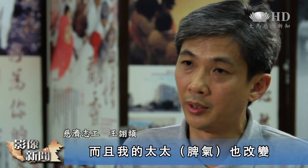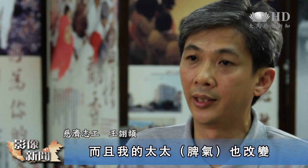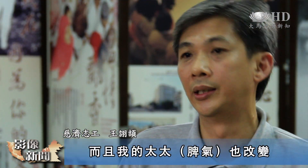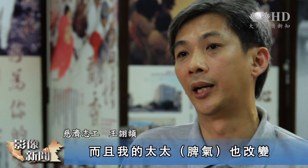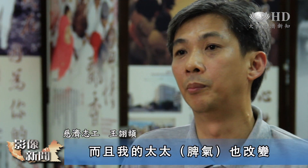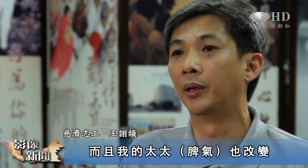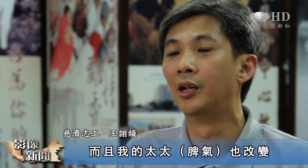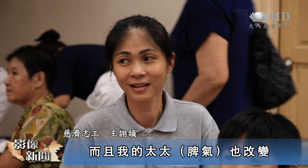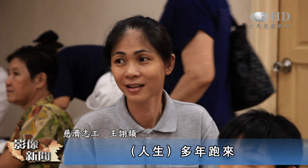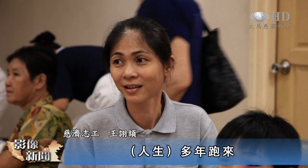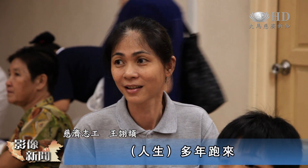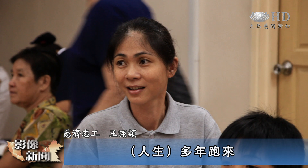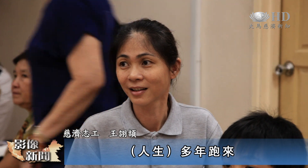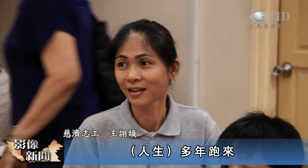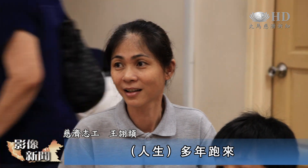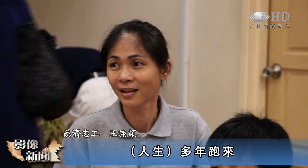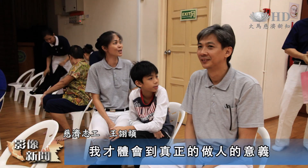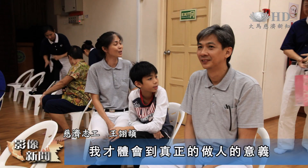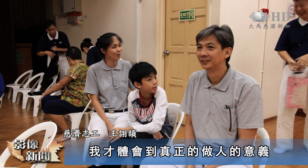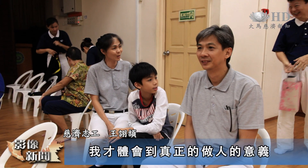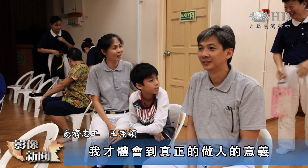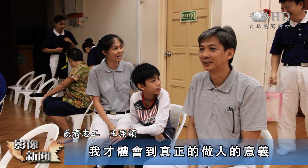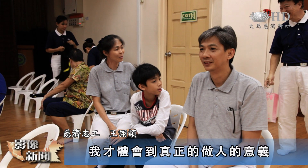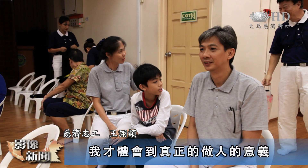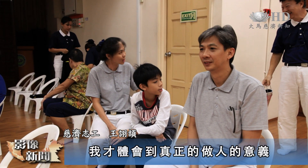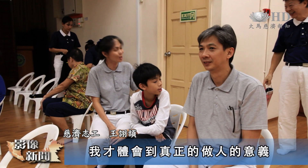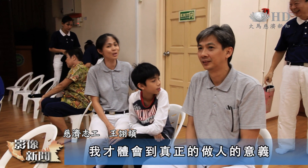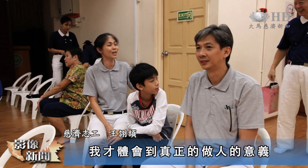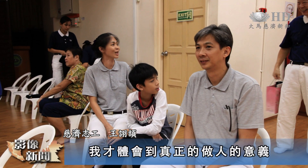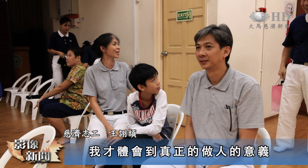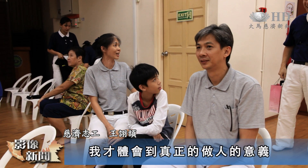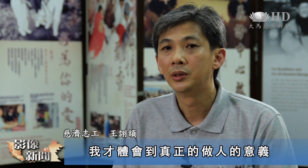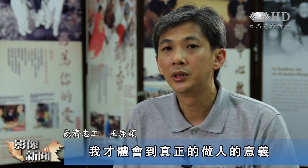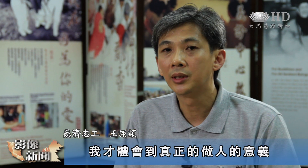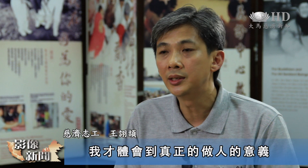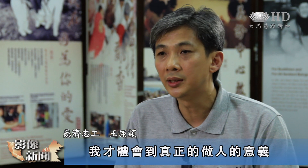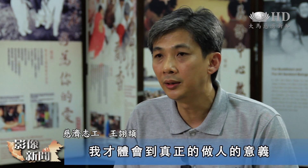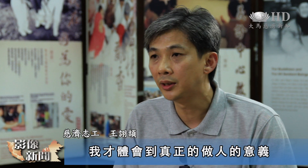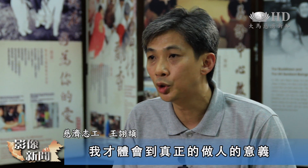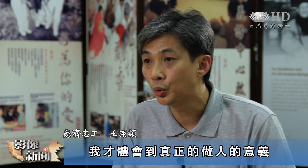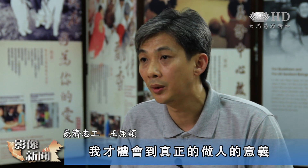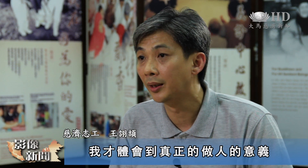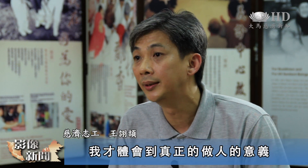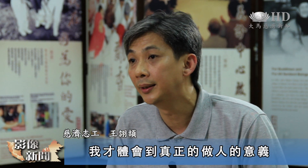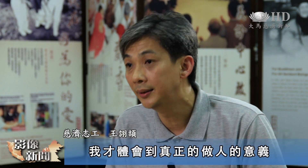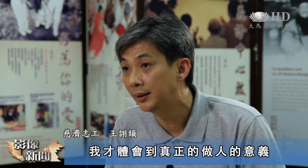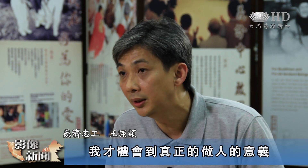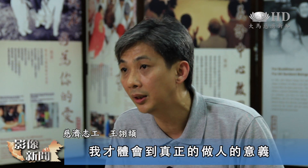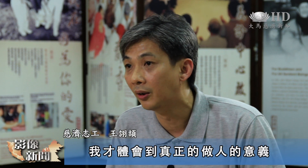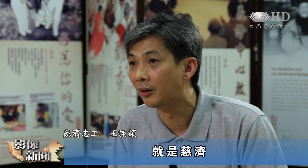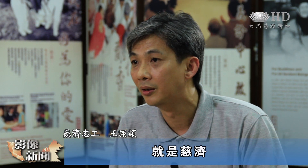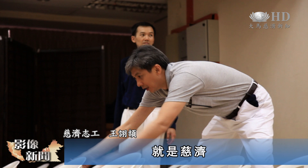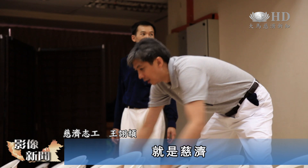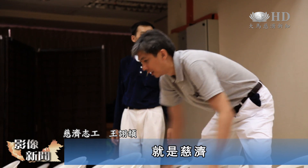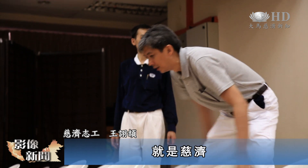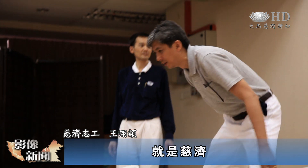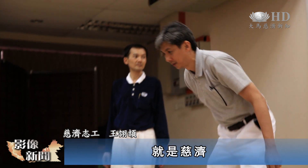太也改变，多年跑来后我才体会到真正的做人的意义，就是慈